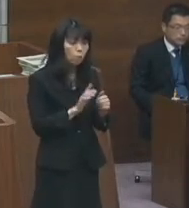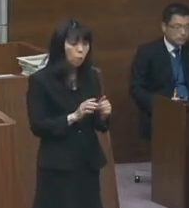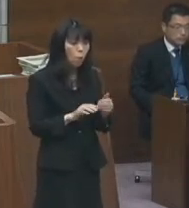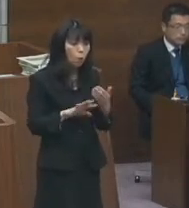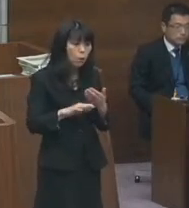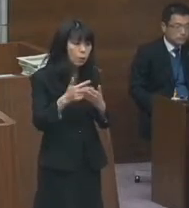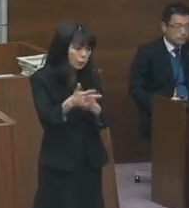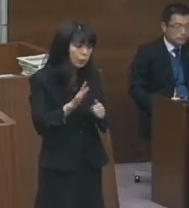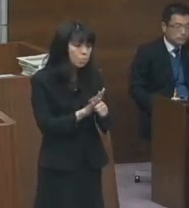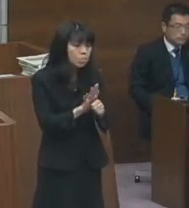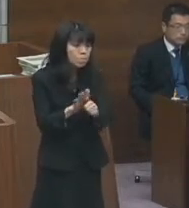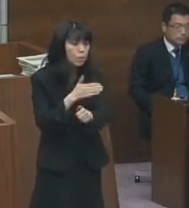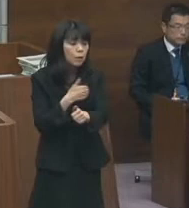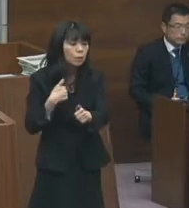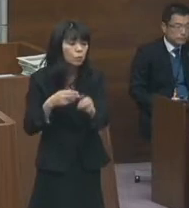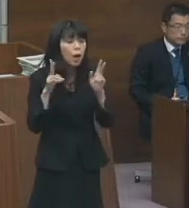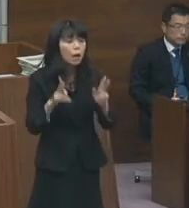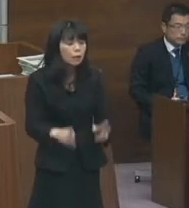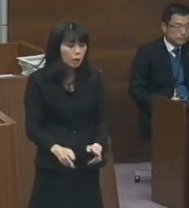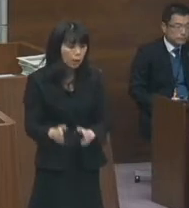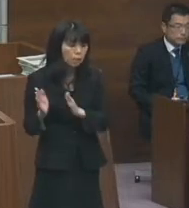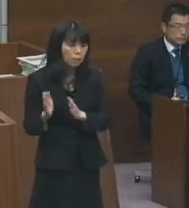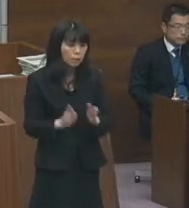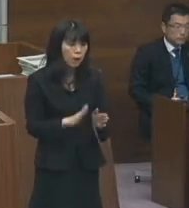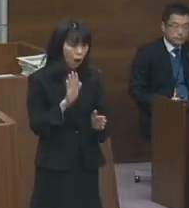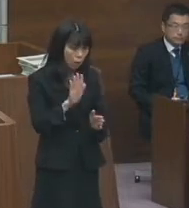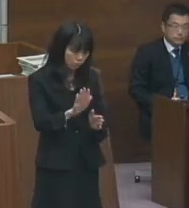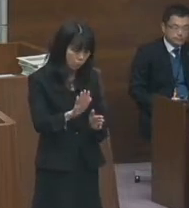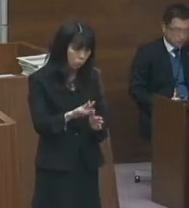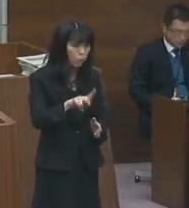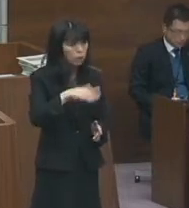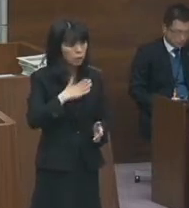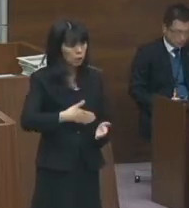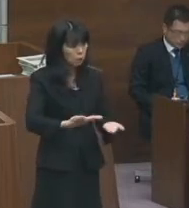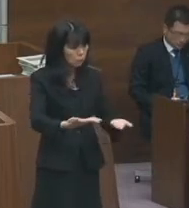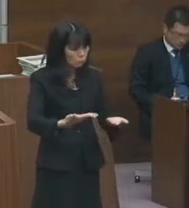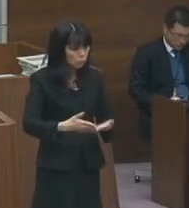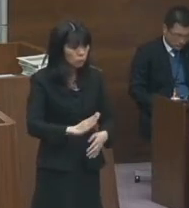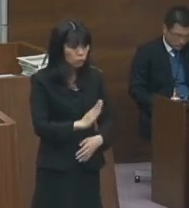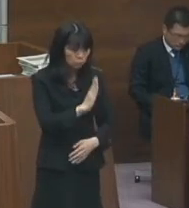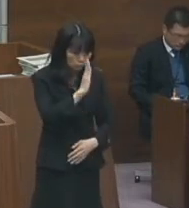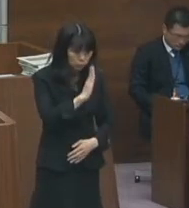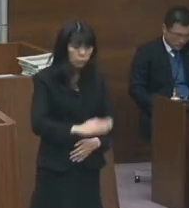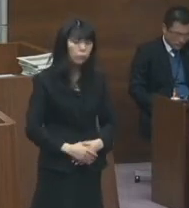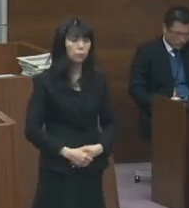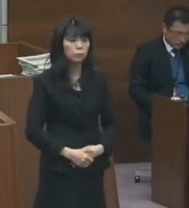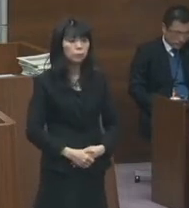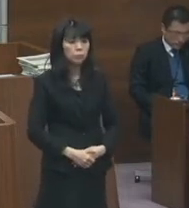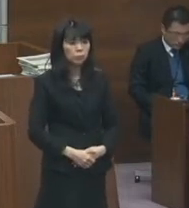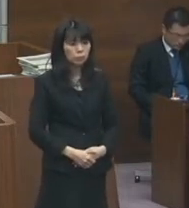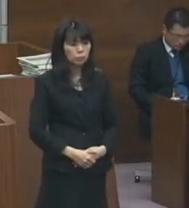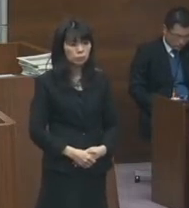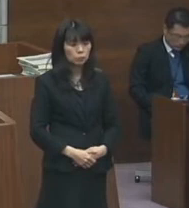る体制が構築されておりますので、ご理解賜りますよう、お願いを申し上げます。